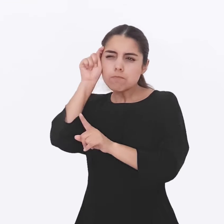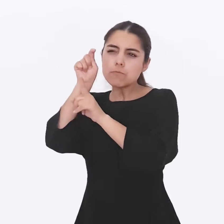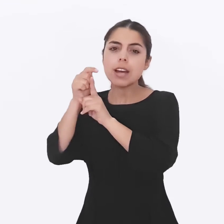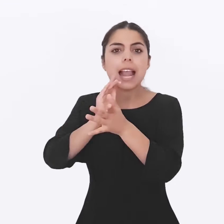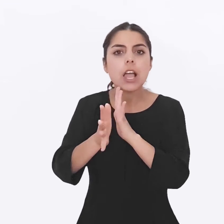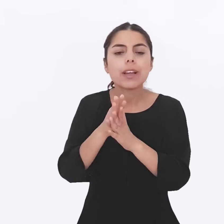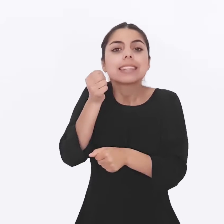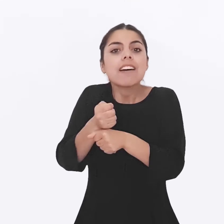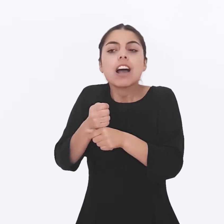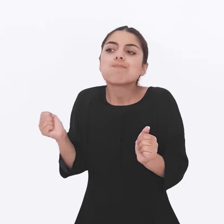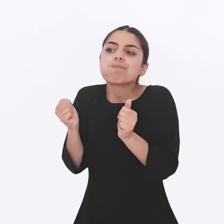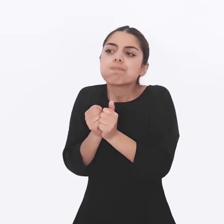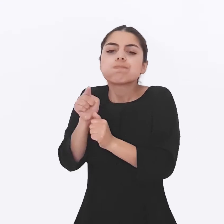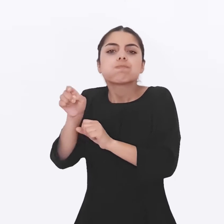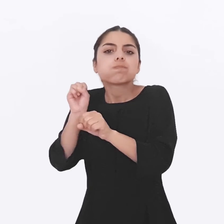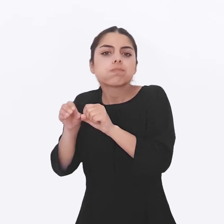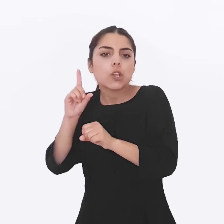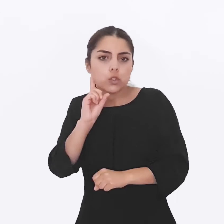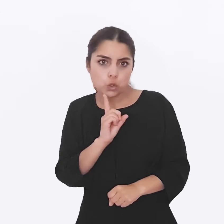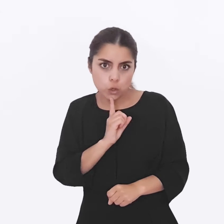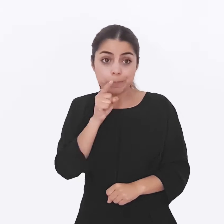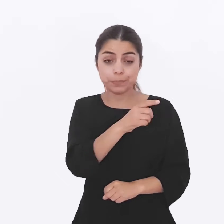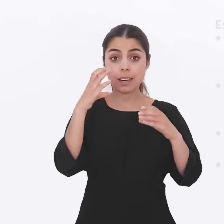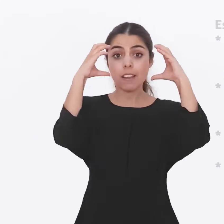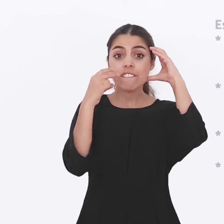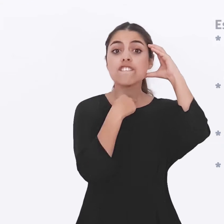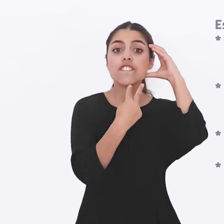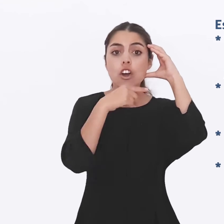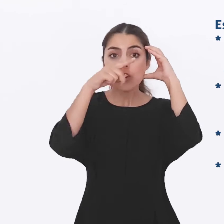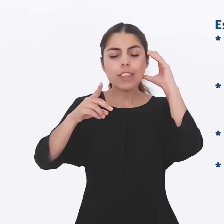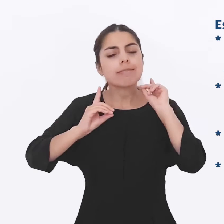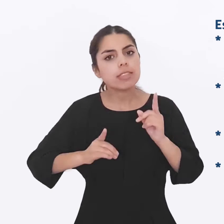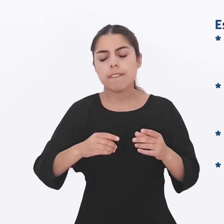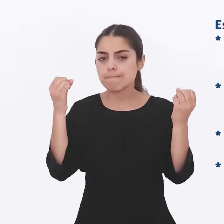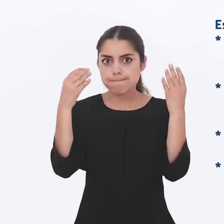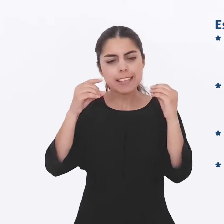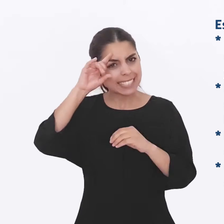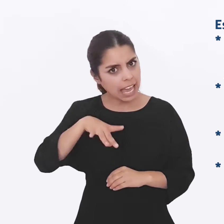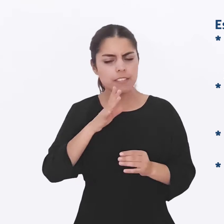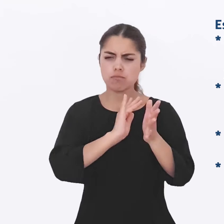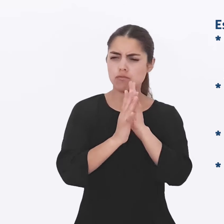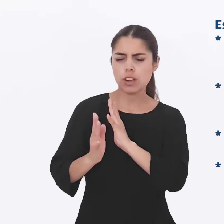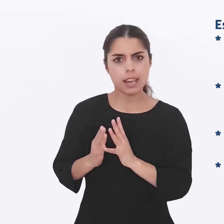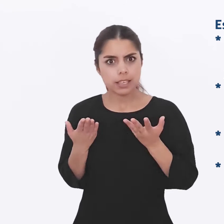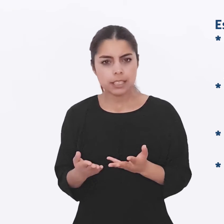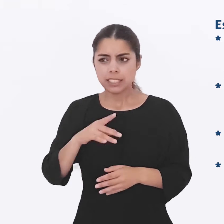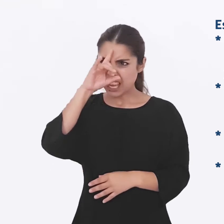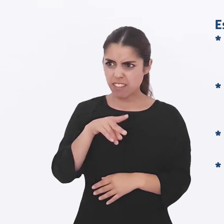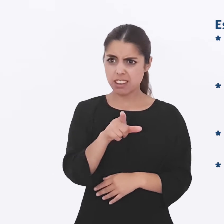lengua de señas chilena, trabajando en conjunto con los educadores sordos. Este profesional debe ser competente en la lengua de señas chilena y comprender el impacto que